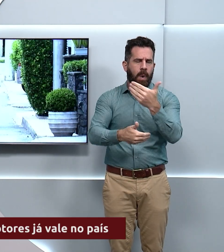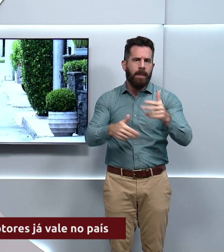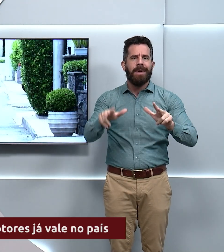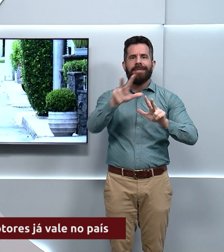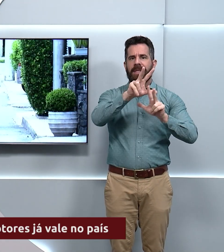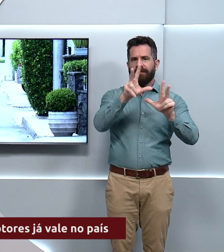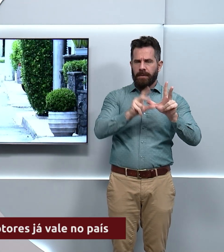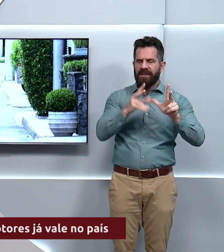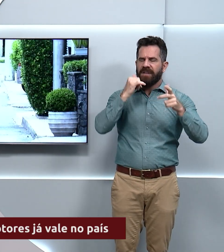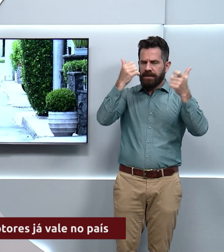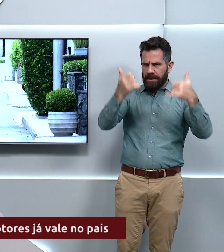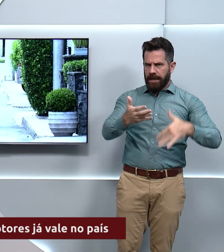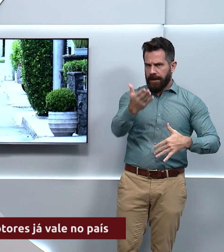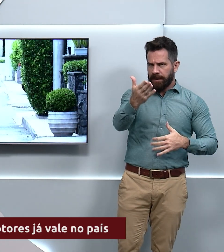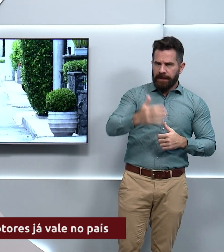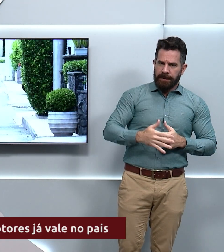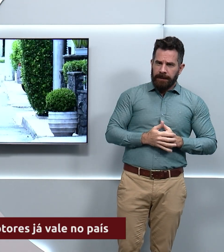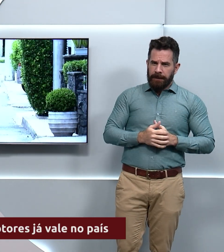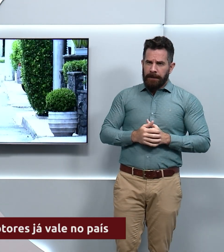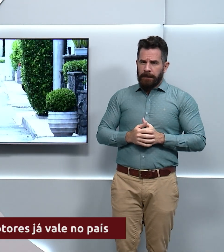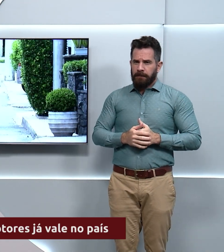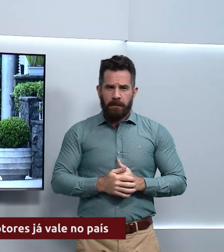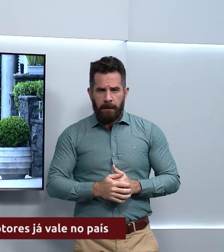com a matéria da TV Brasil.